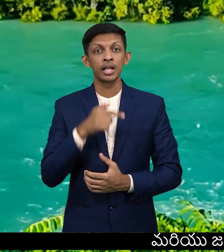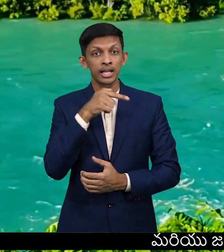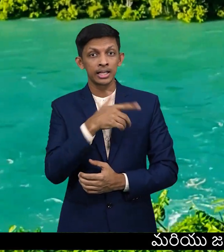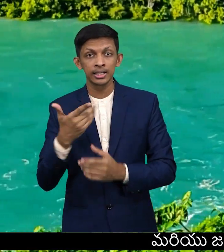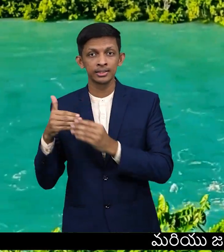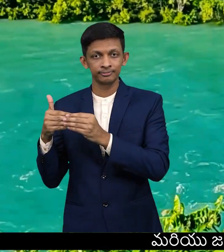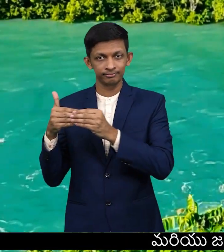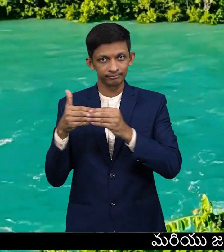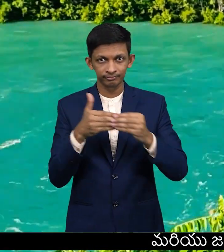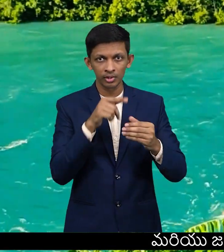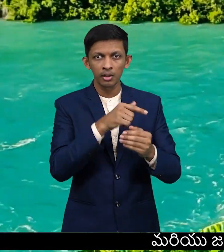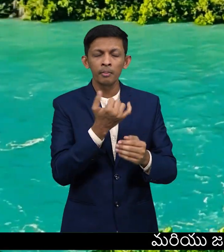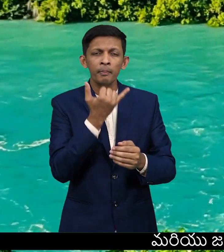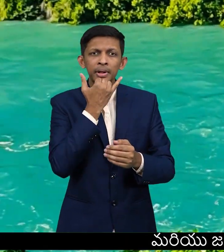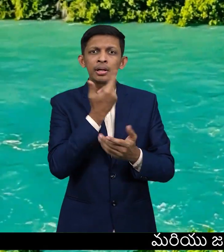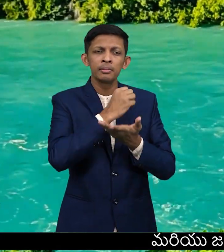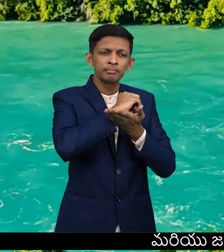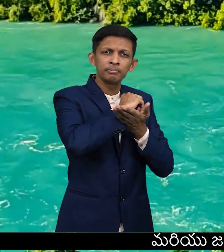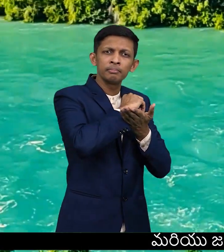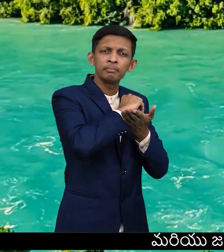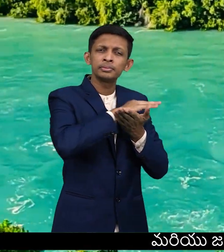మరియు జంతువులను నాశనం చేయటానికి